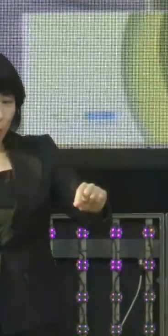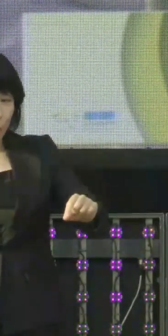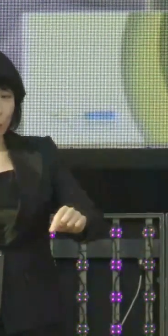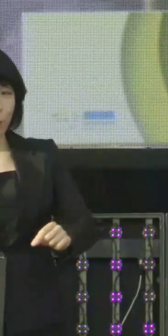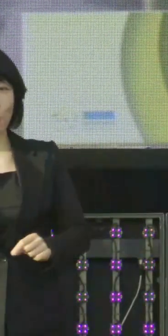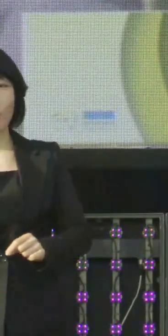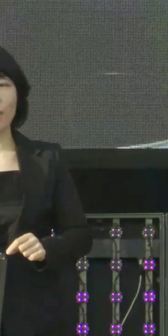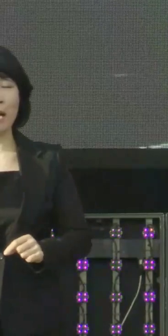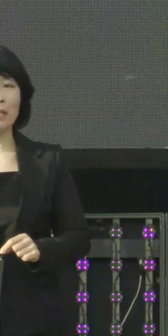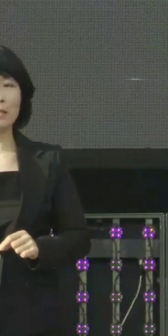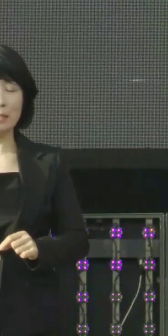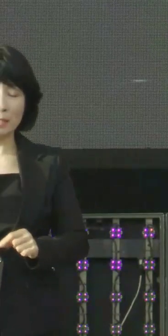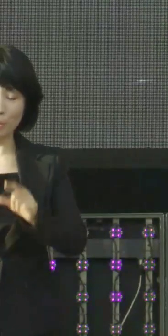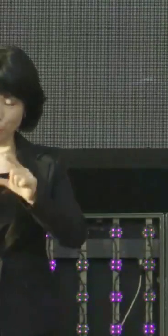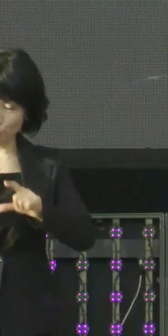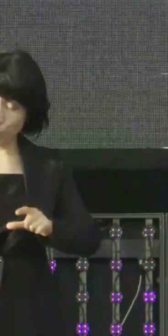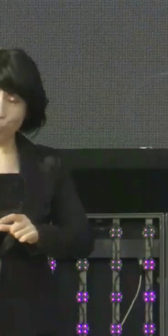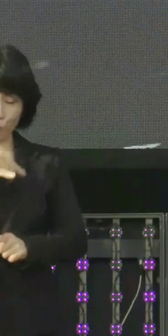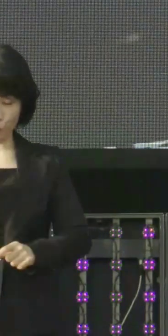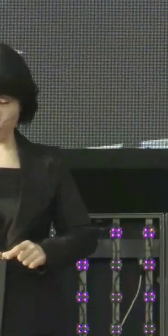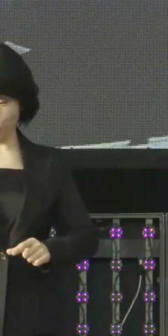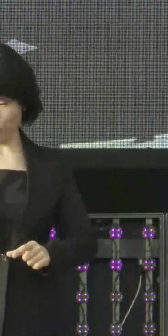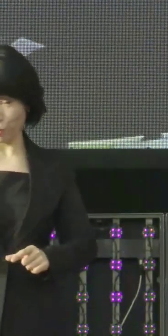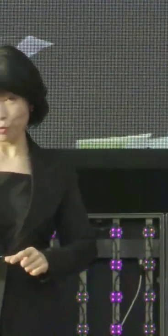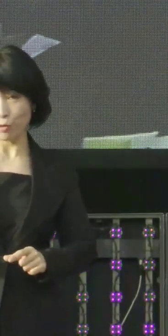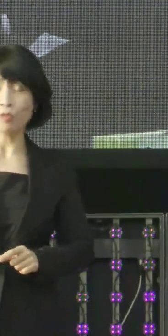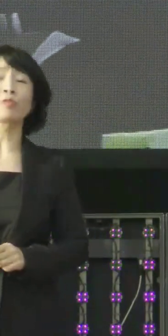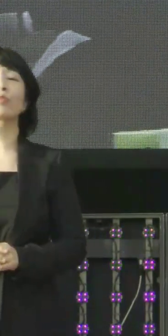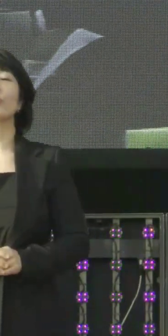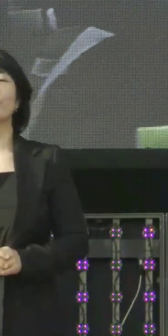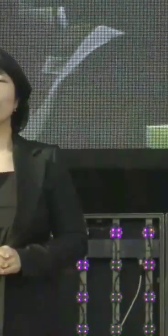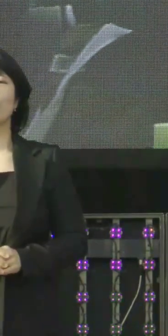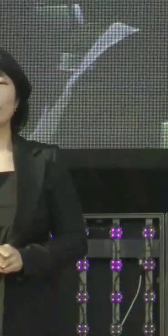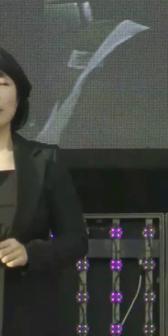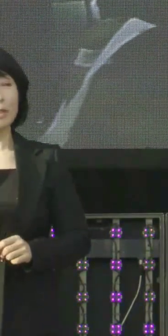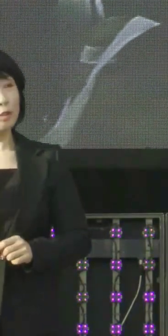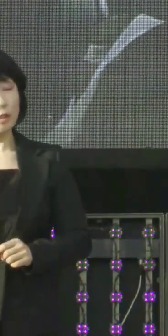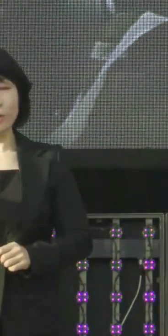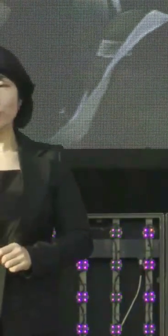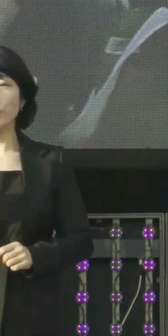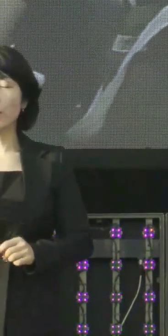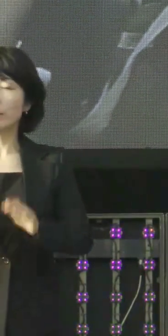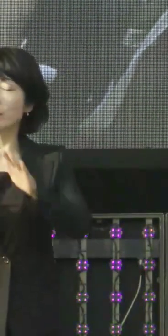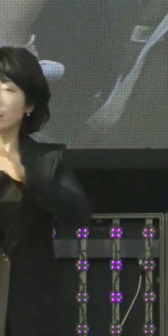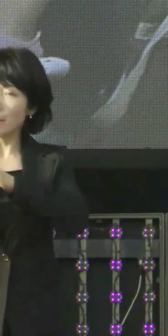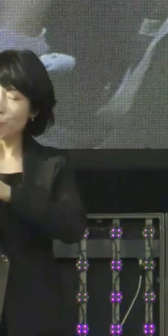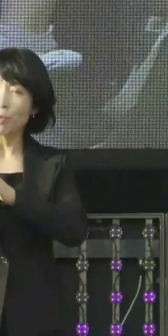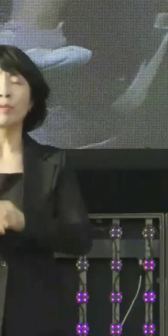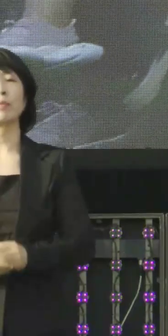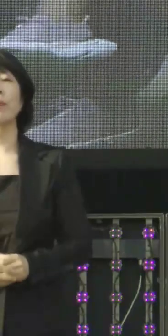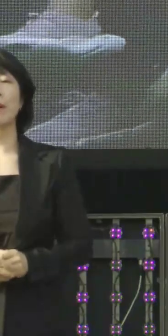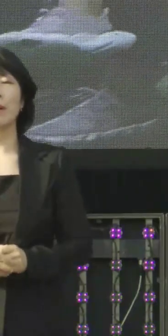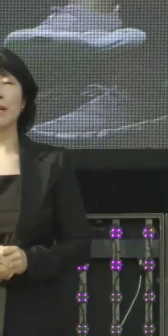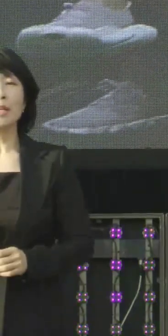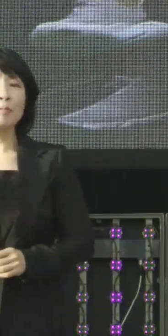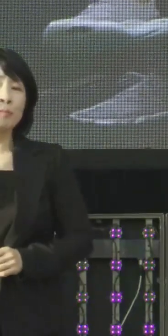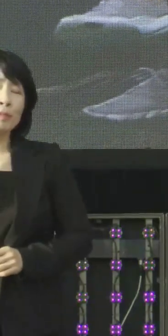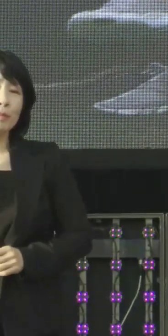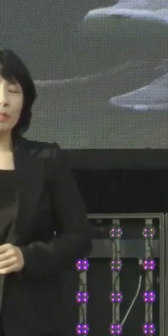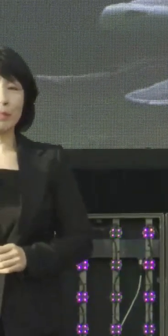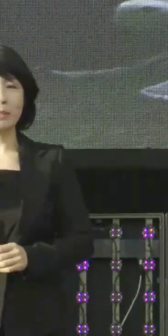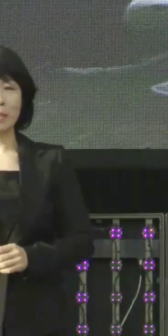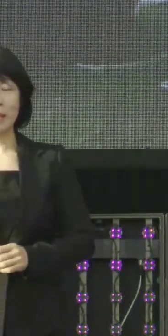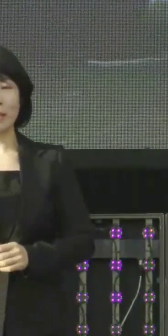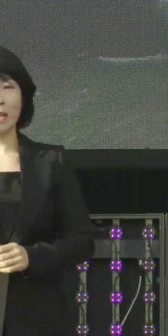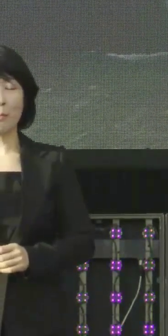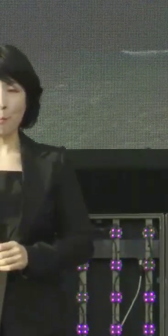고카시, 중국 징더전시와 웨이팡시, 수저우시 대표 방문단과 미국